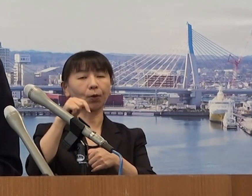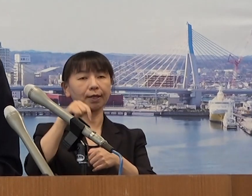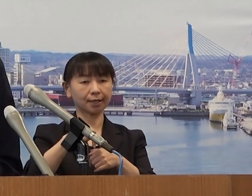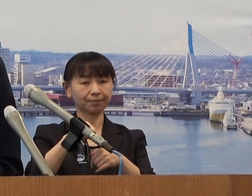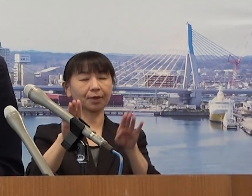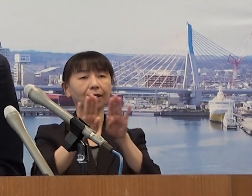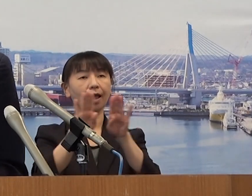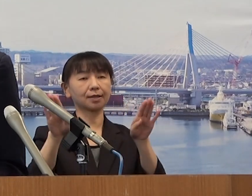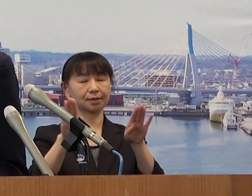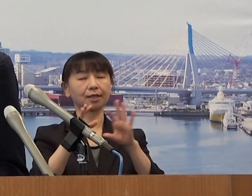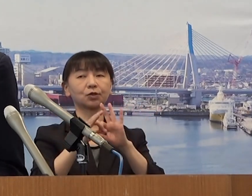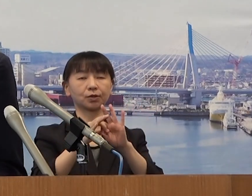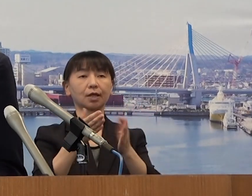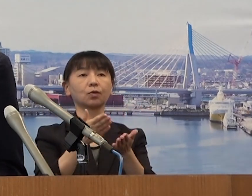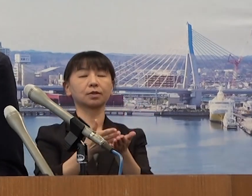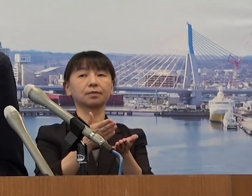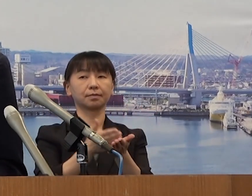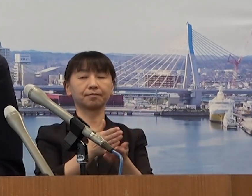明をいたします。